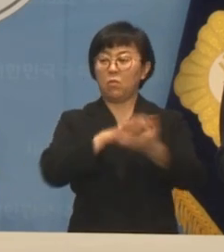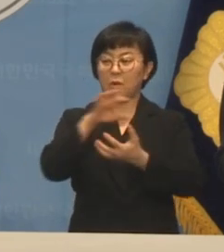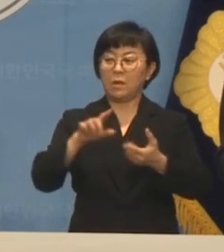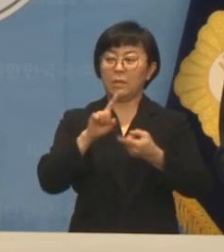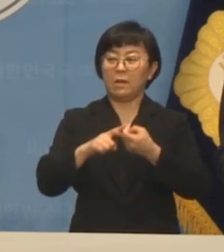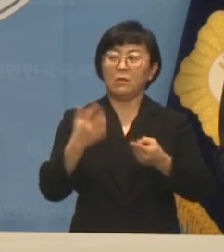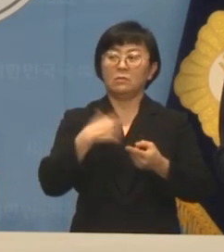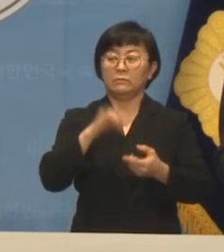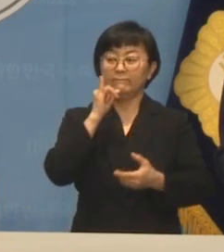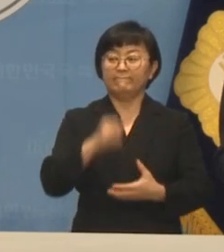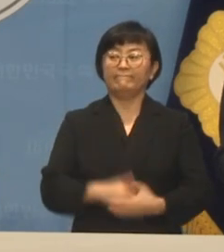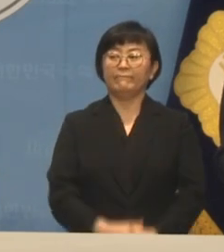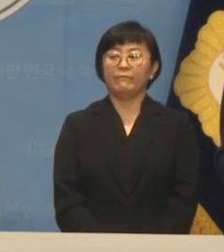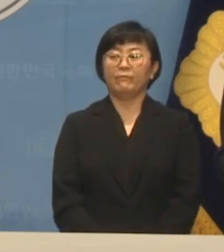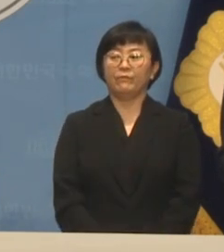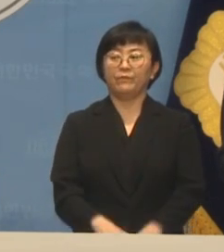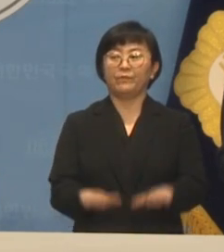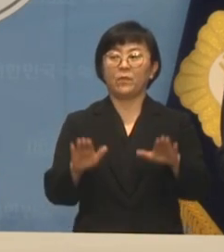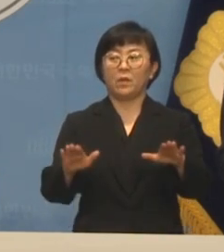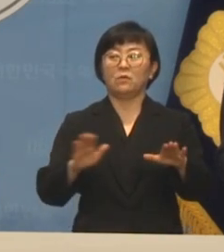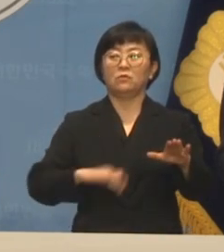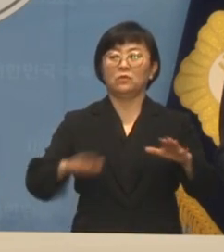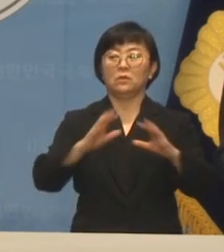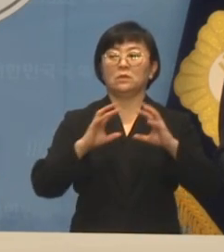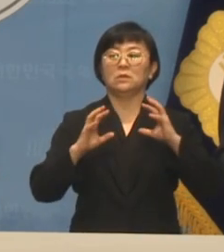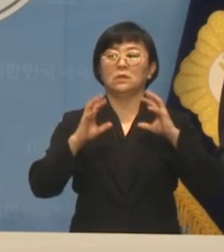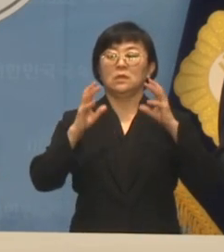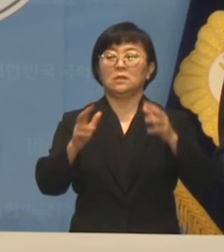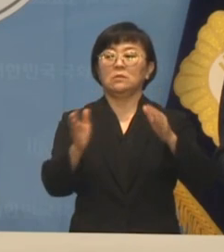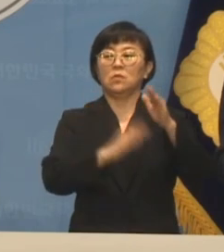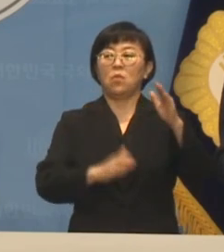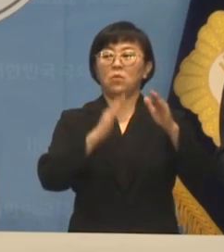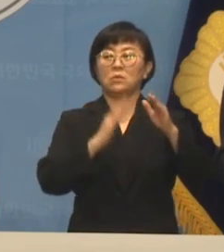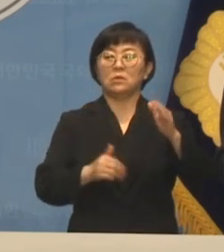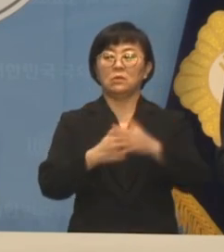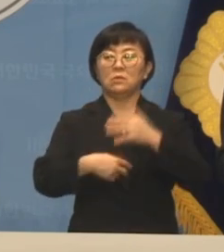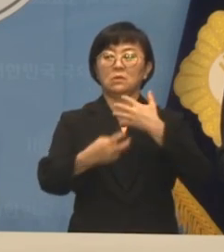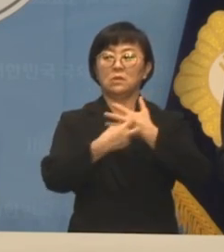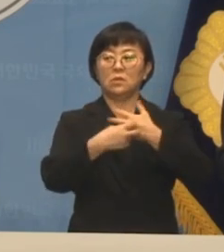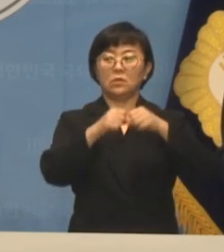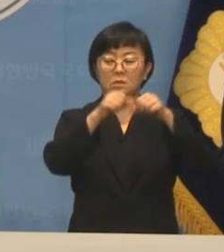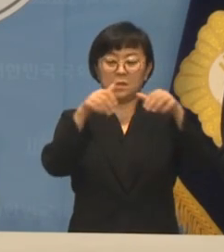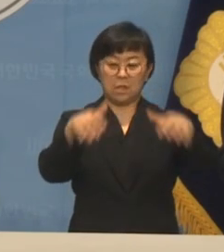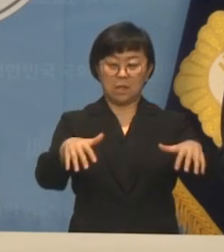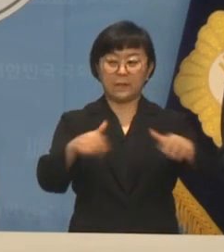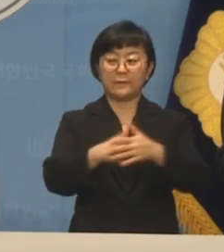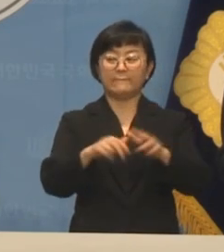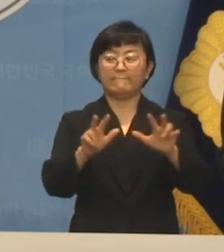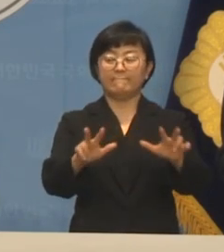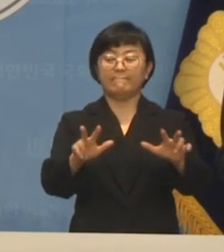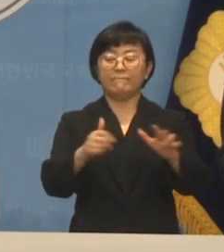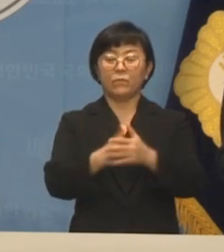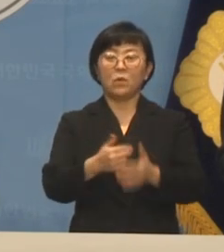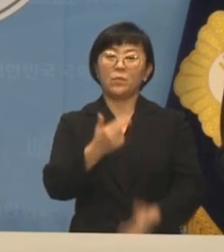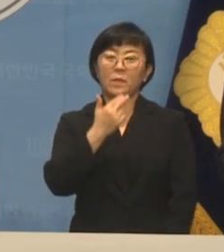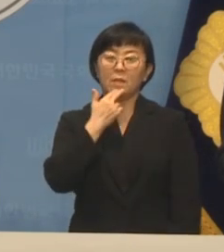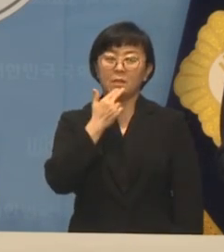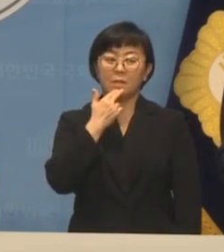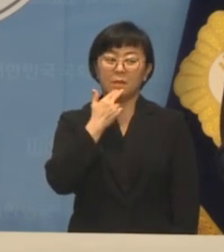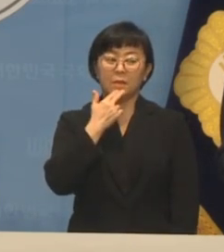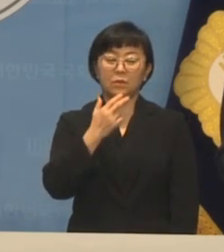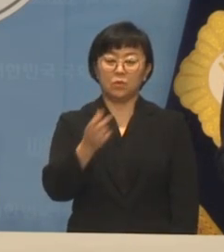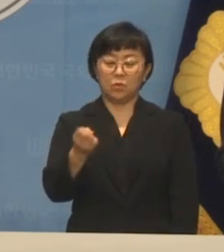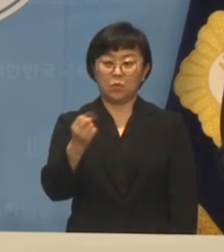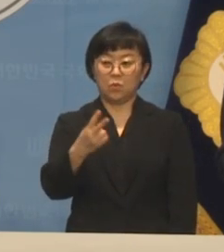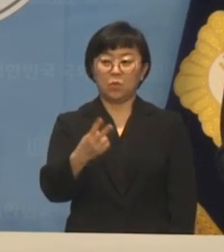말씀을 해주셨고, 또 우리나라에는 지금 공적 의료 체계가 사실상 부재하다.